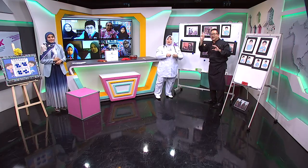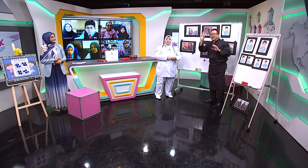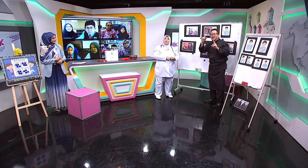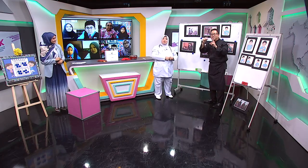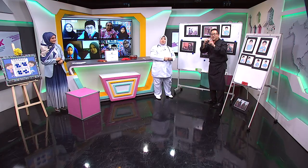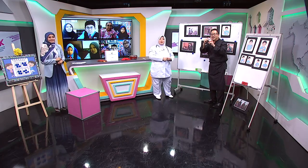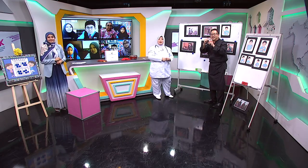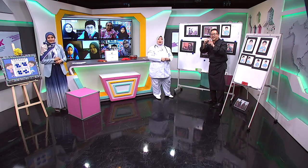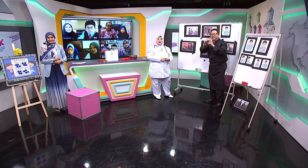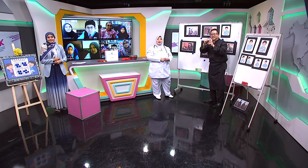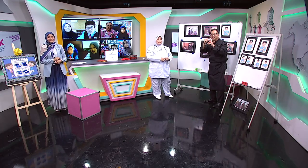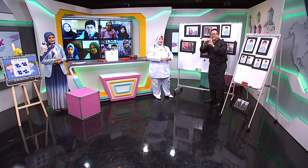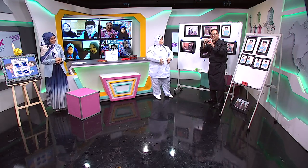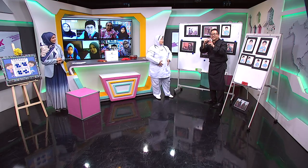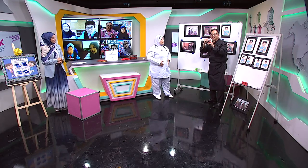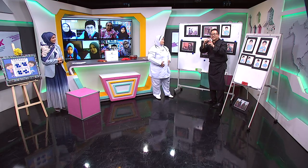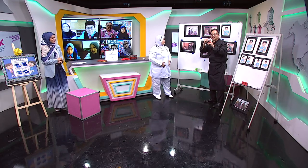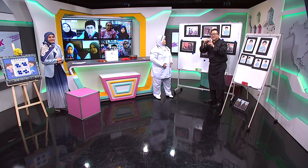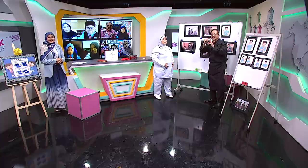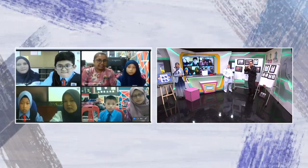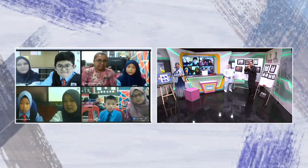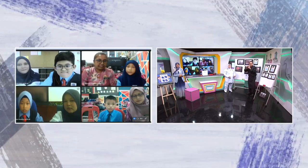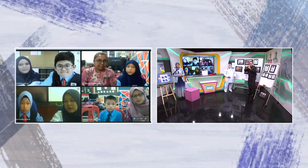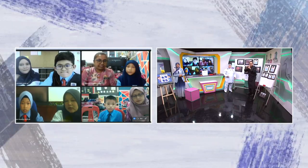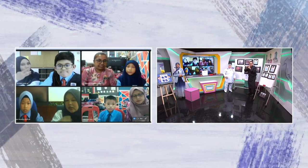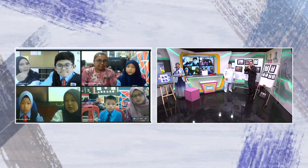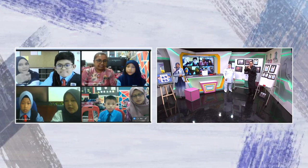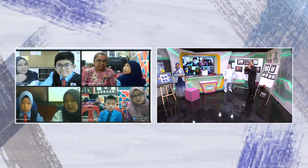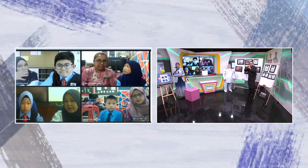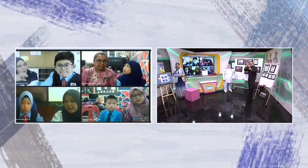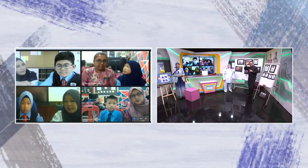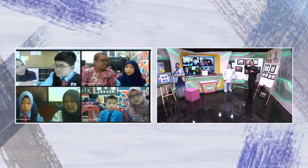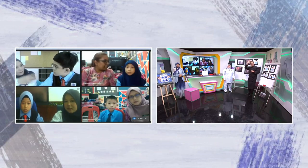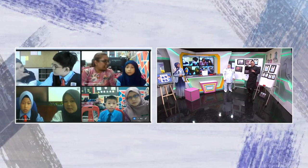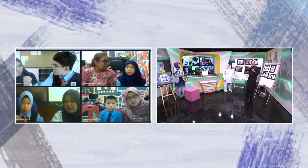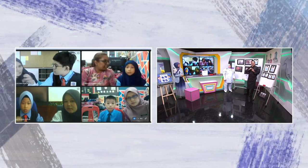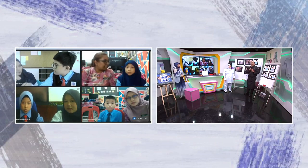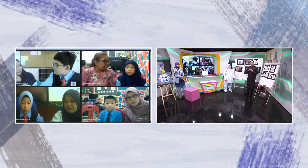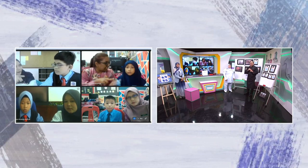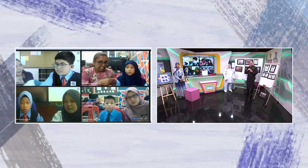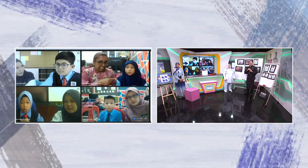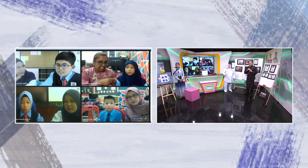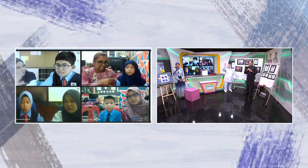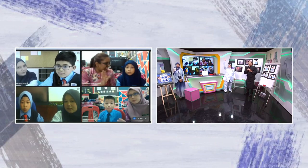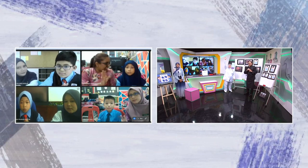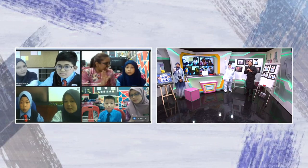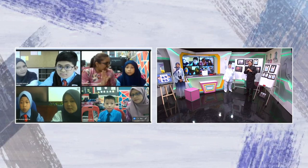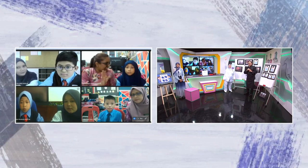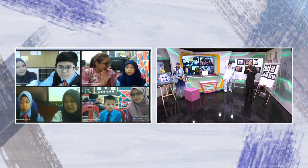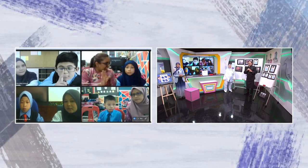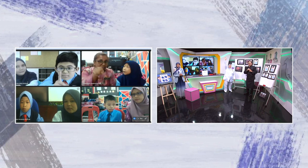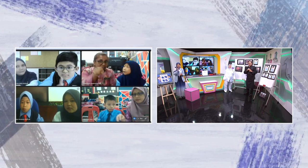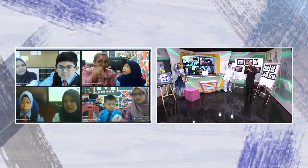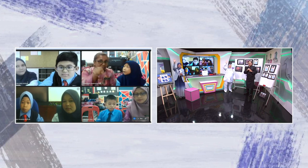Ada 6 perkataan. Silakan, siapa nak cuba? Angkat tangan je. Siapa nak cuba